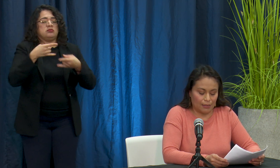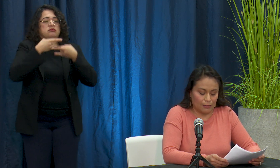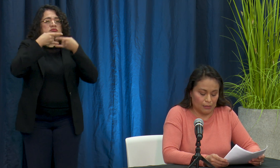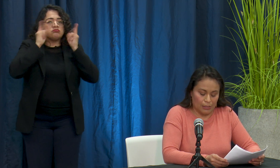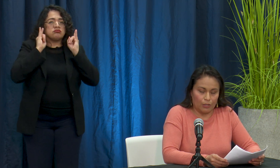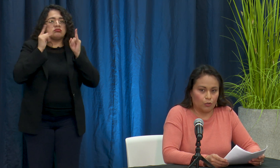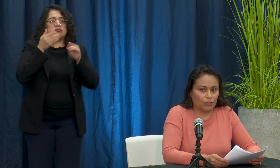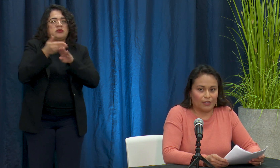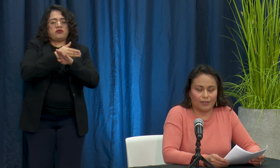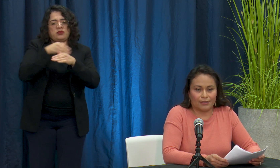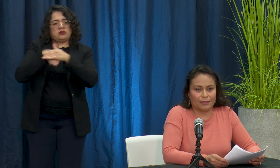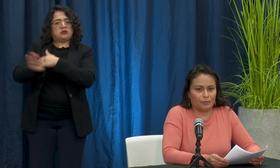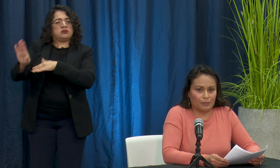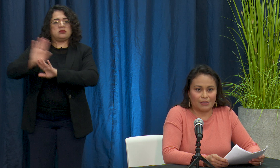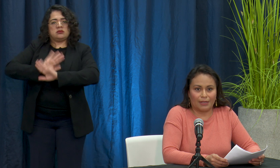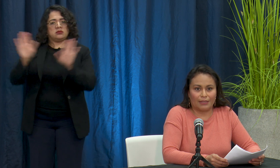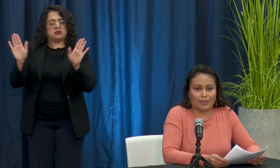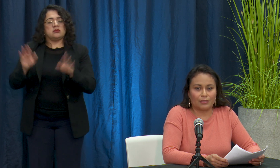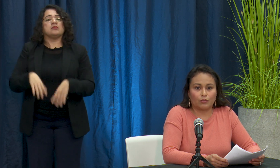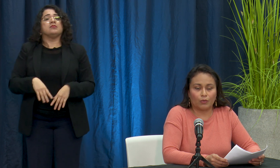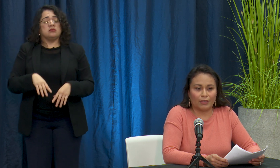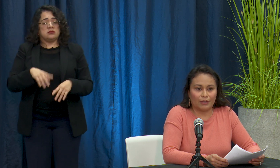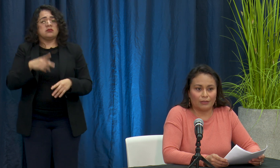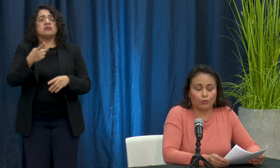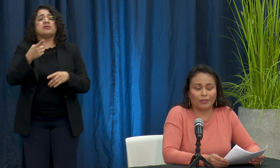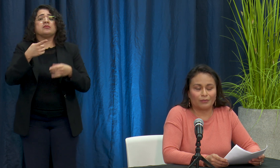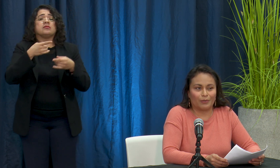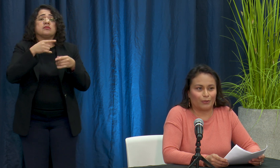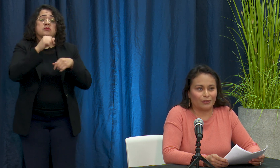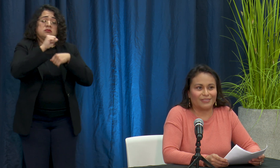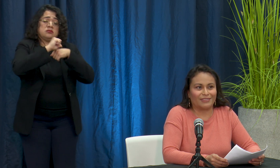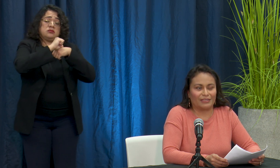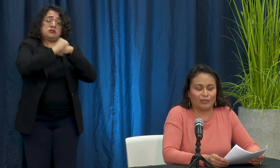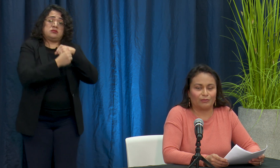en casa, no tienen que ser mascarillas